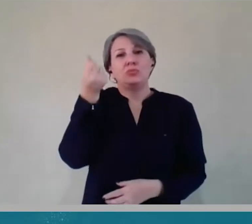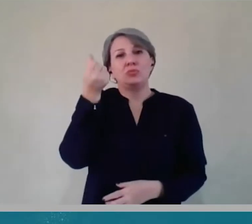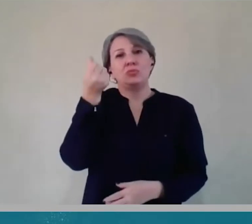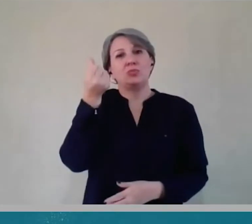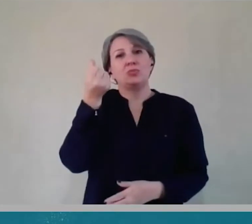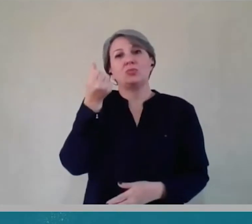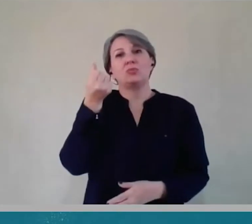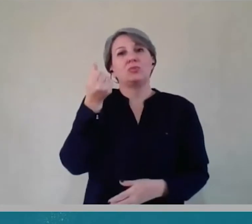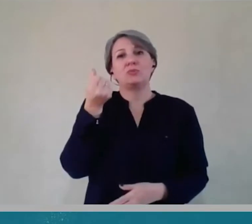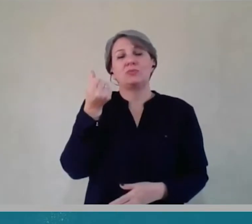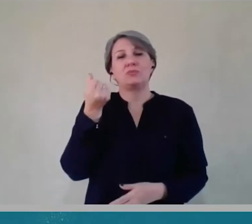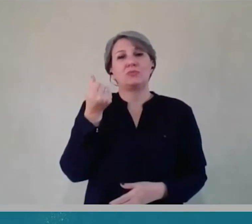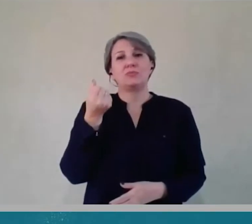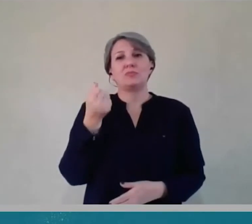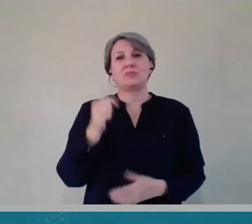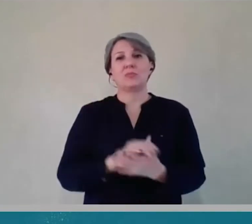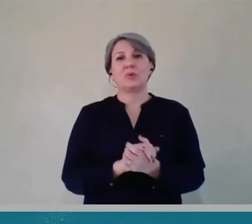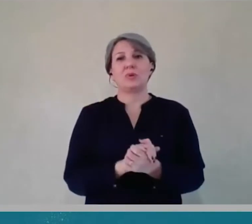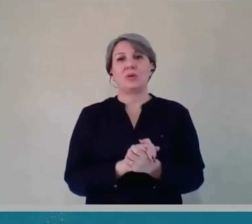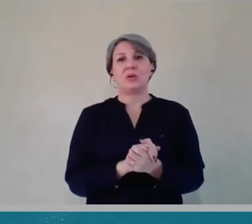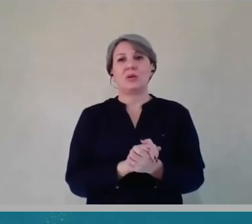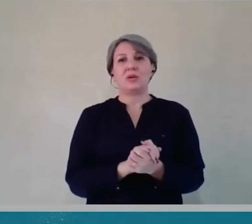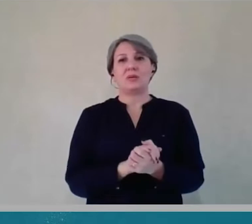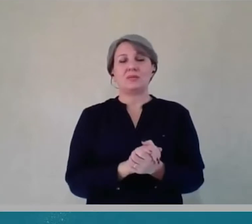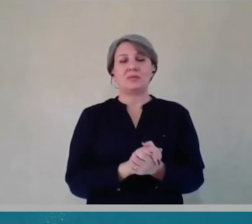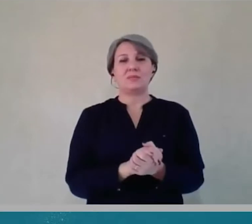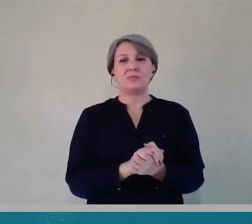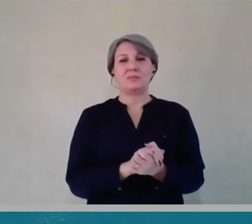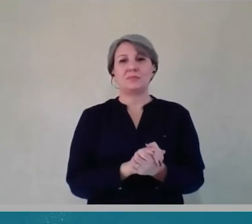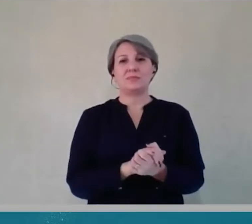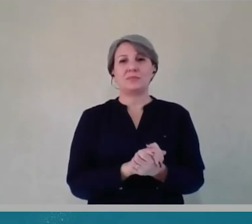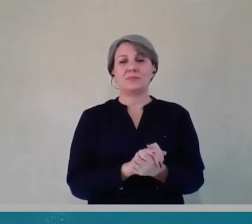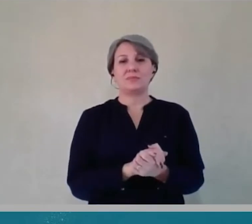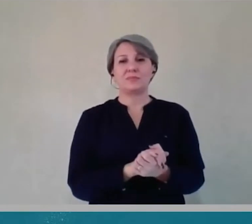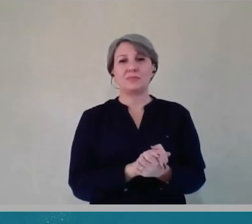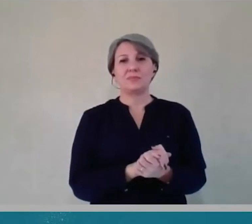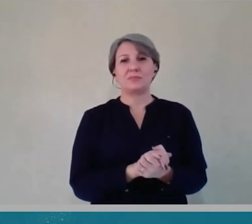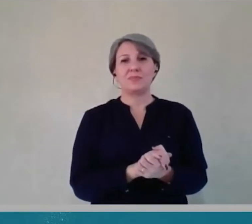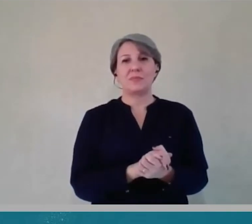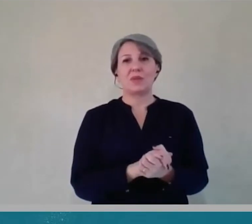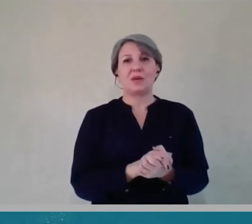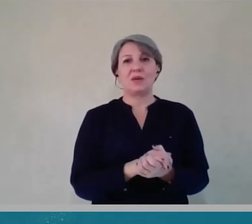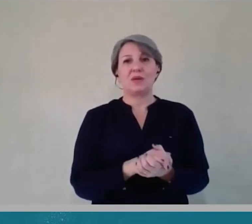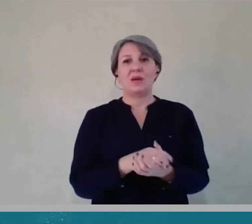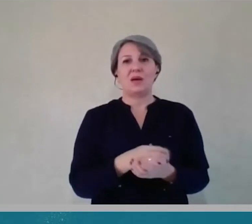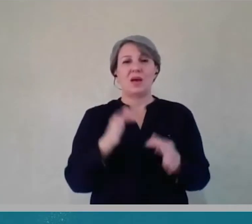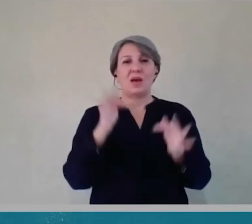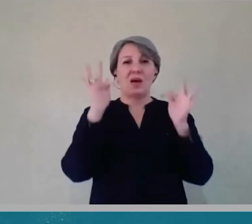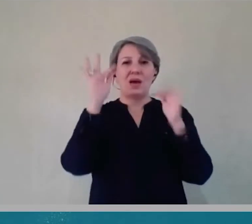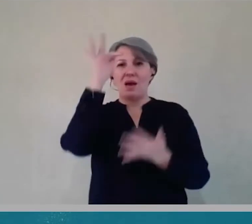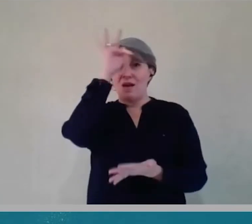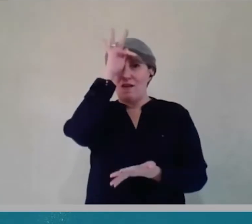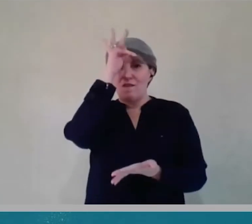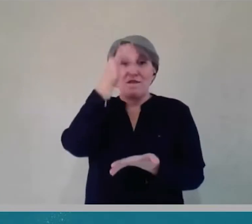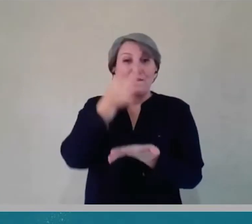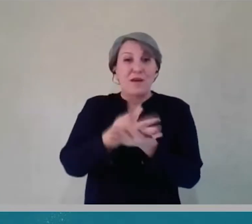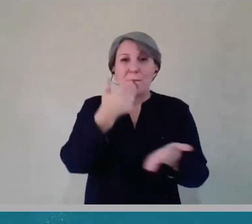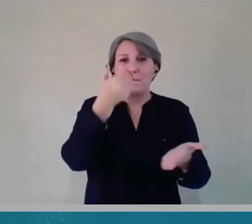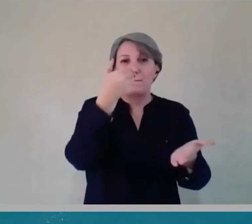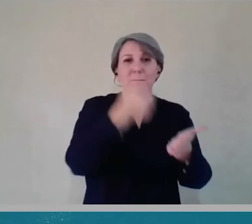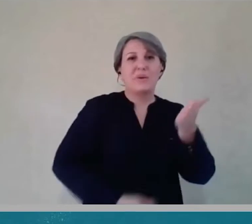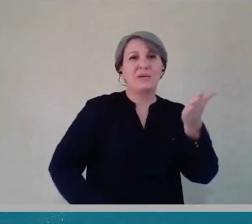e alguns nessa cobiça se desviaram da fé e a si mesmos se atormentaram